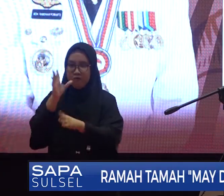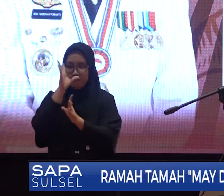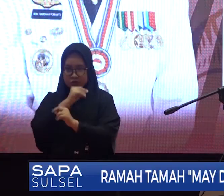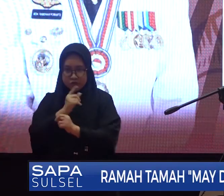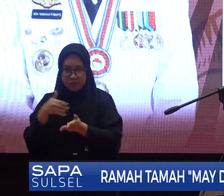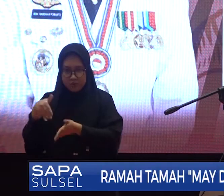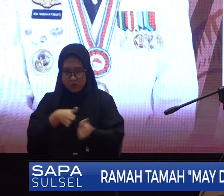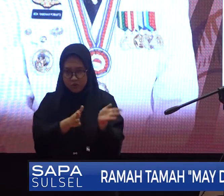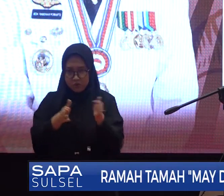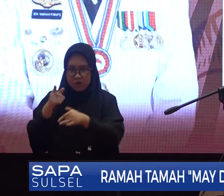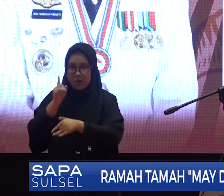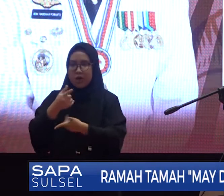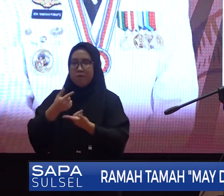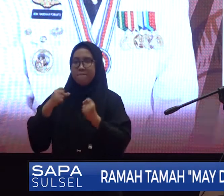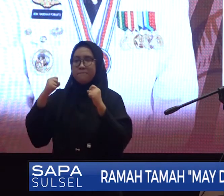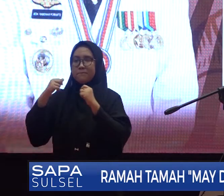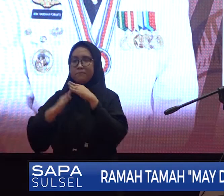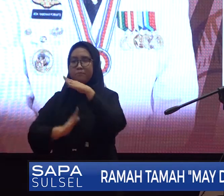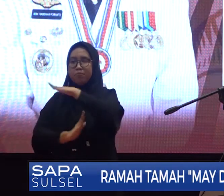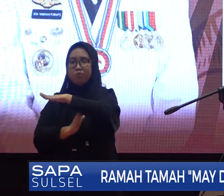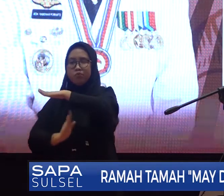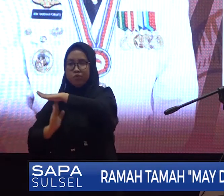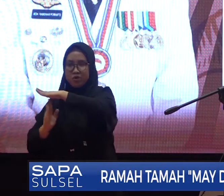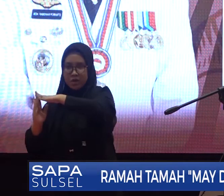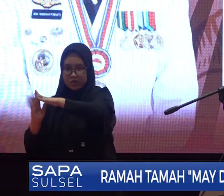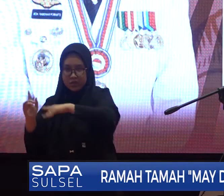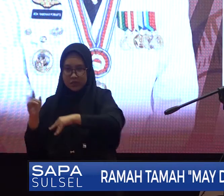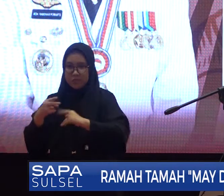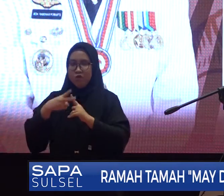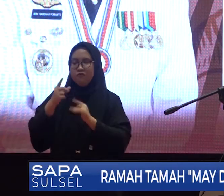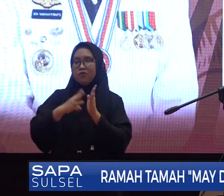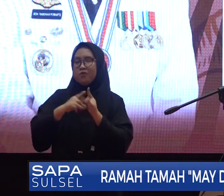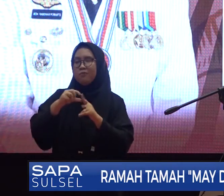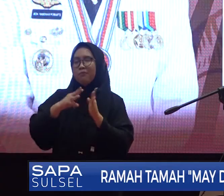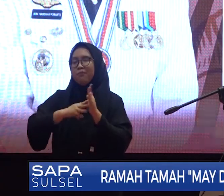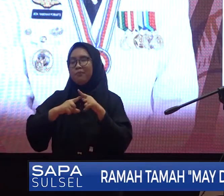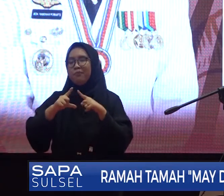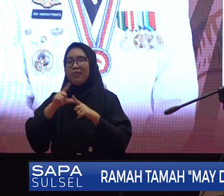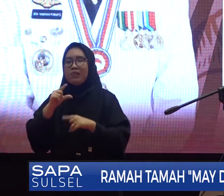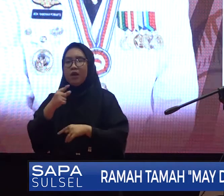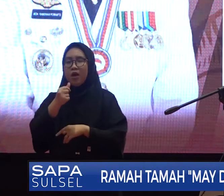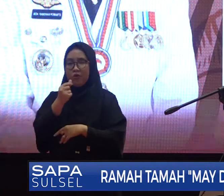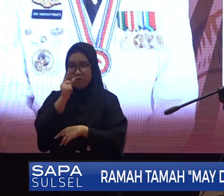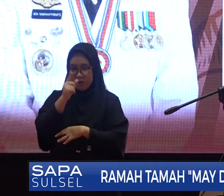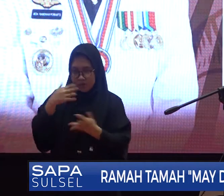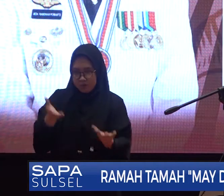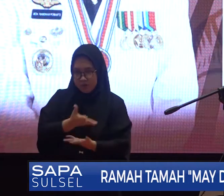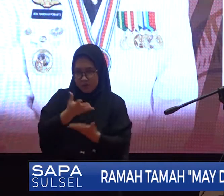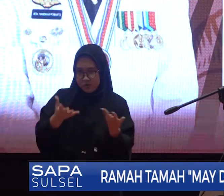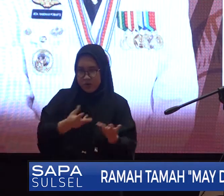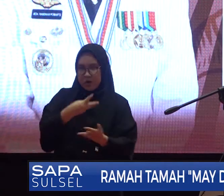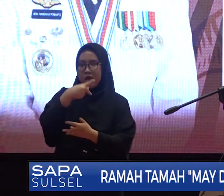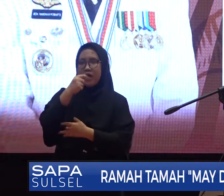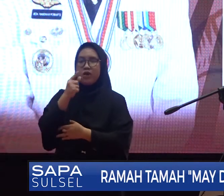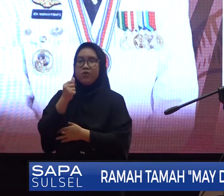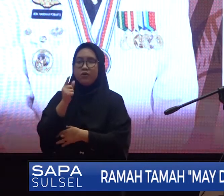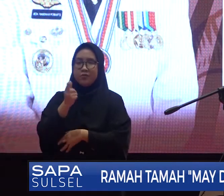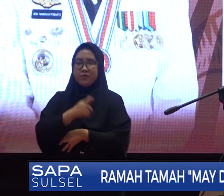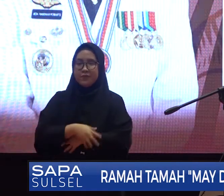maka pondasi-pondasi atau fundamental-fundamental ekonomi kita dibangun lewat ekonomi mikro di